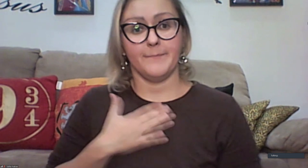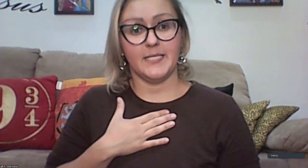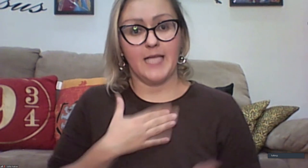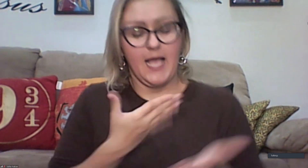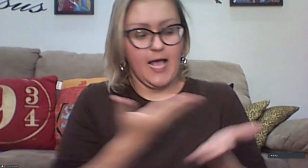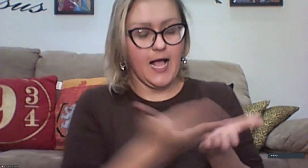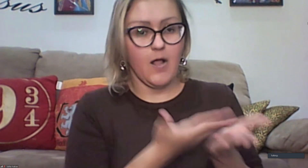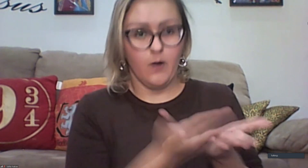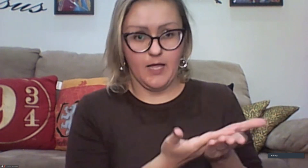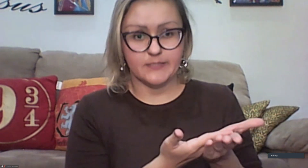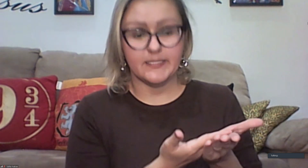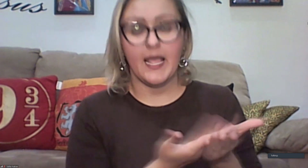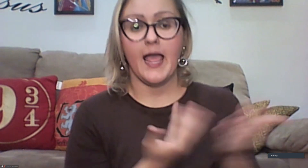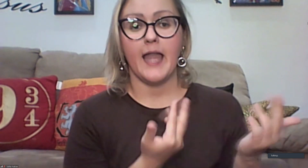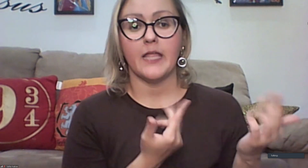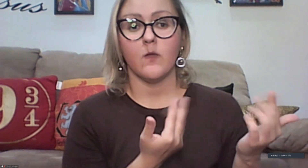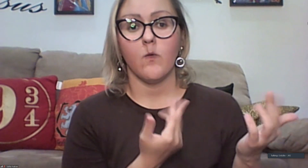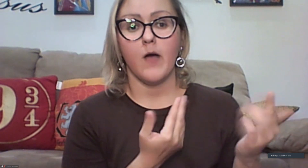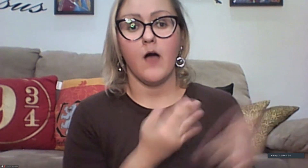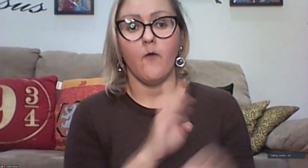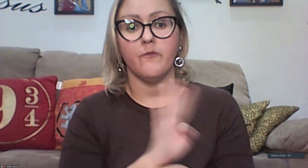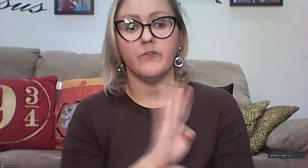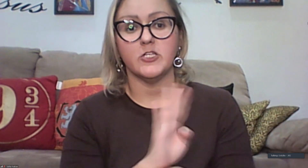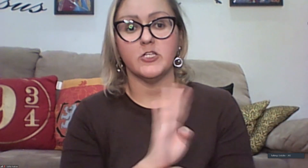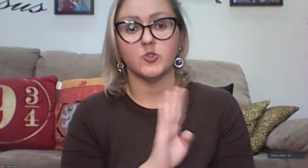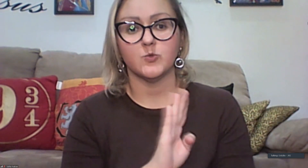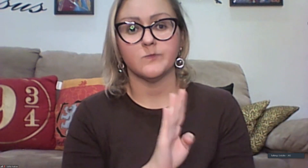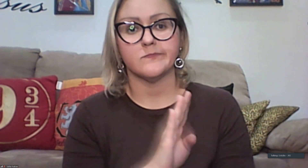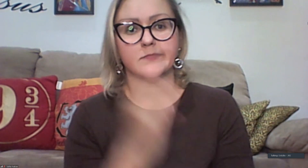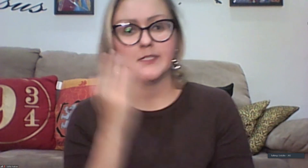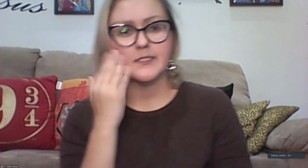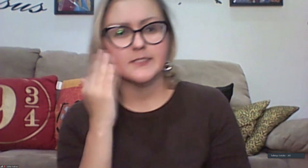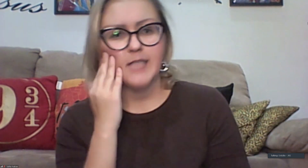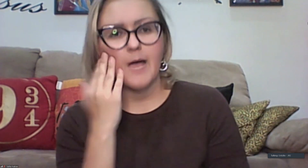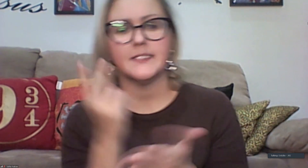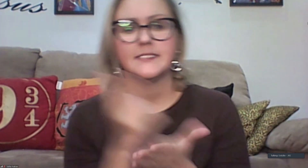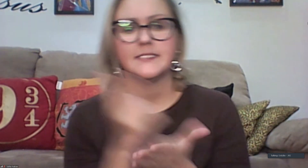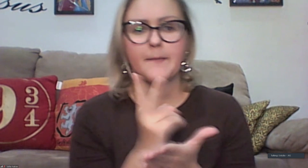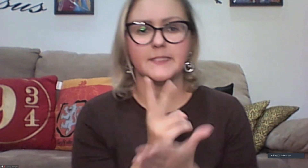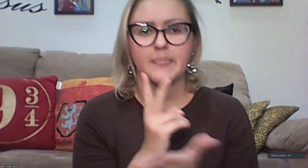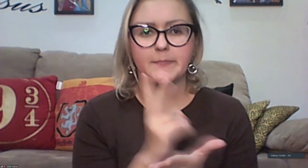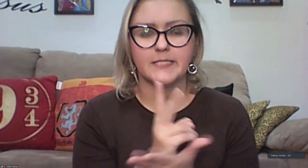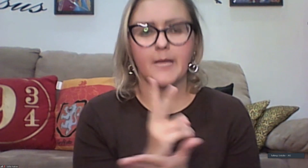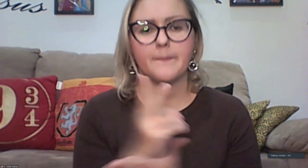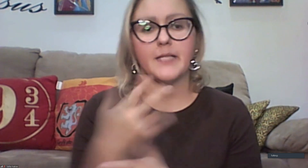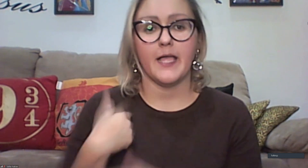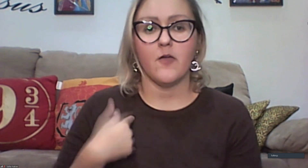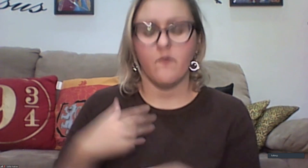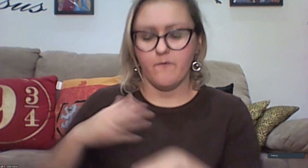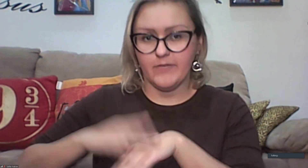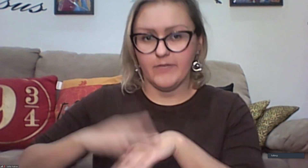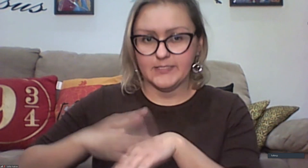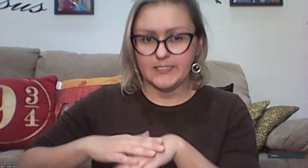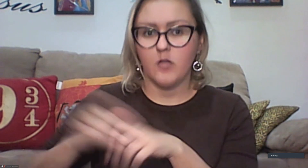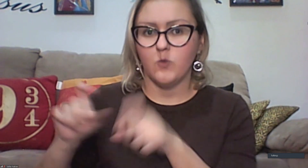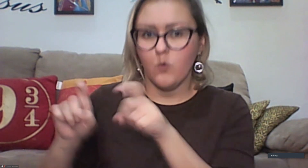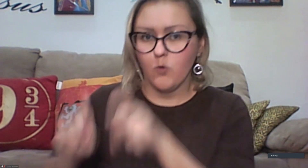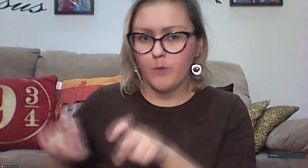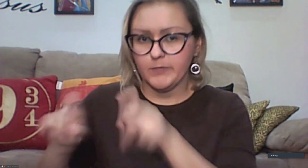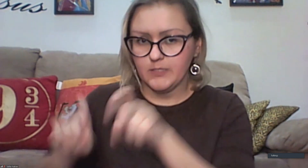A minha aula é igual vídeo, sabe? É a mesma coisa. Eu vou fazer um computador, vou